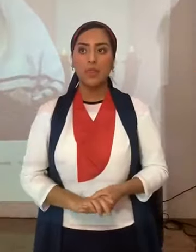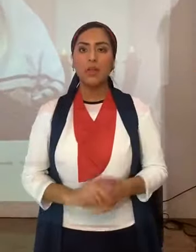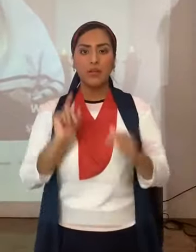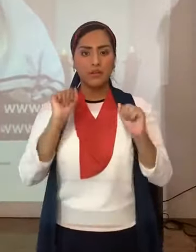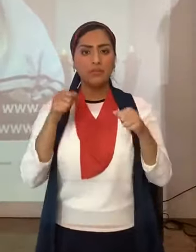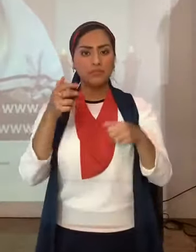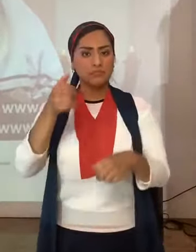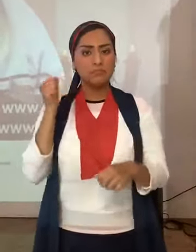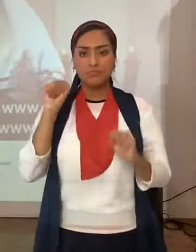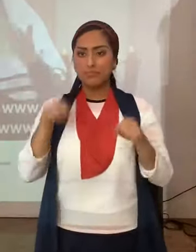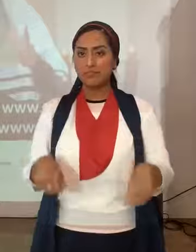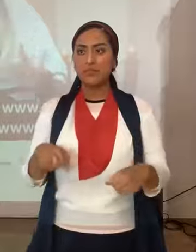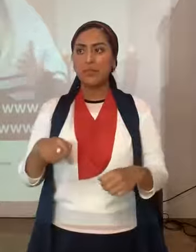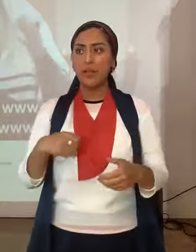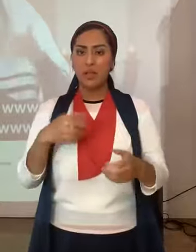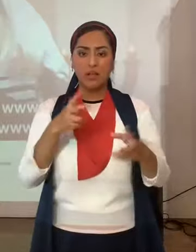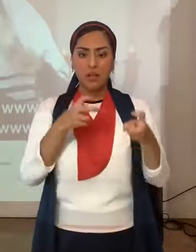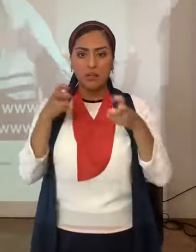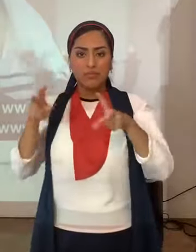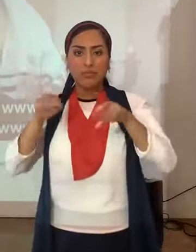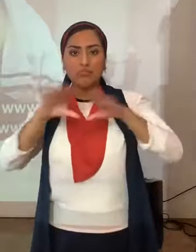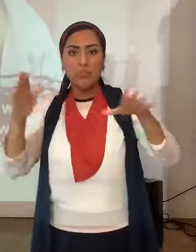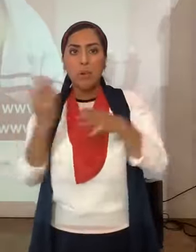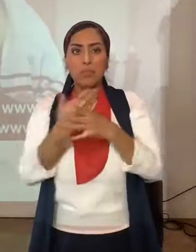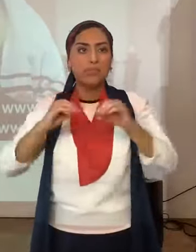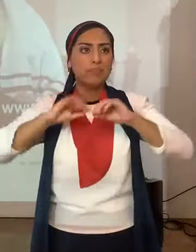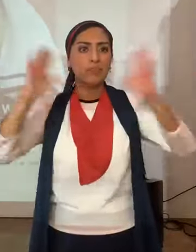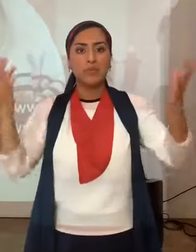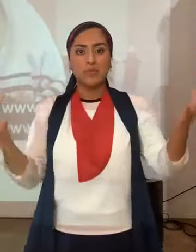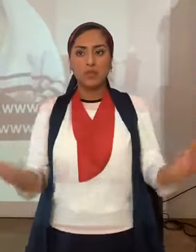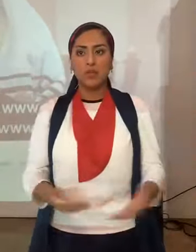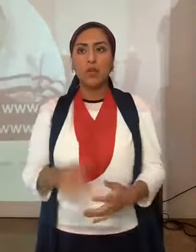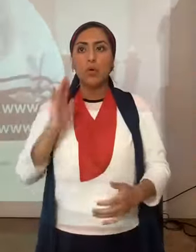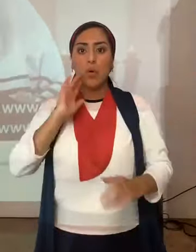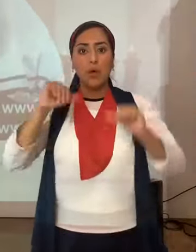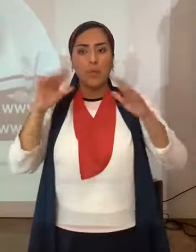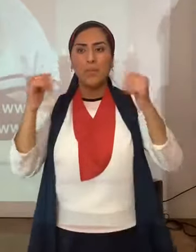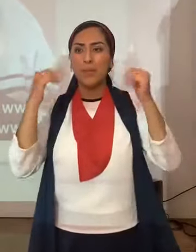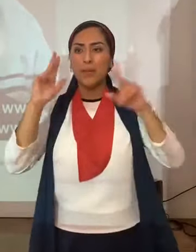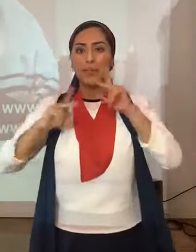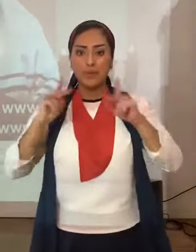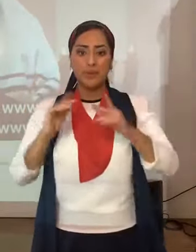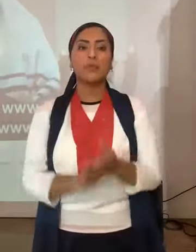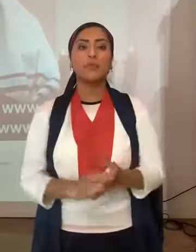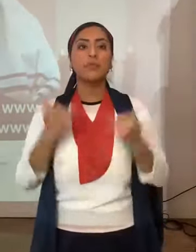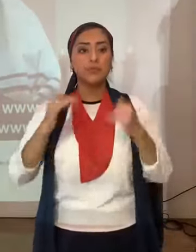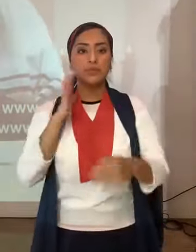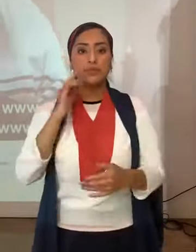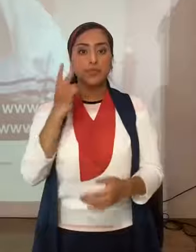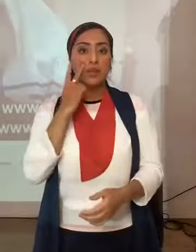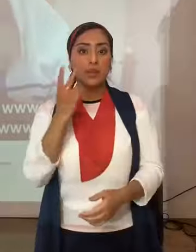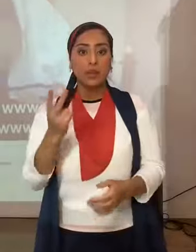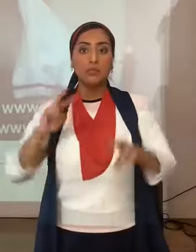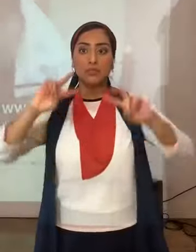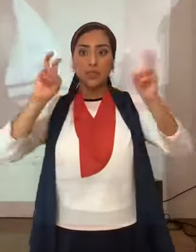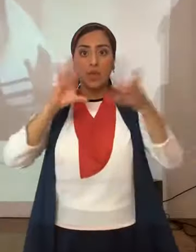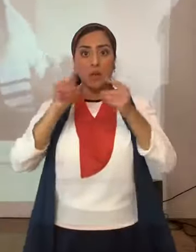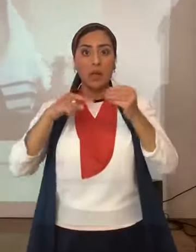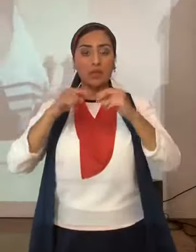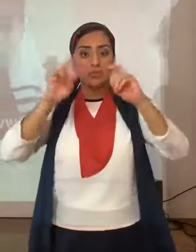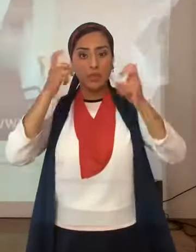Disponga usted de él, sáquelo, cópielo, regálelo. Va usted a bendecir a mucha gente. Vamos a ver un tema que nos concierne